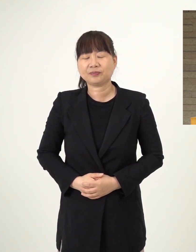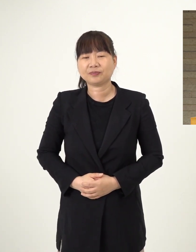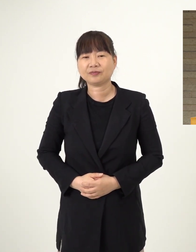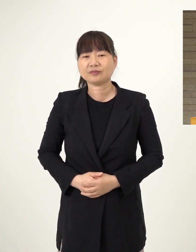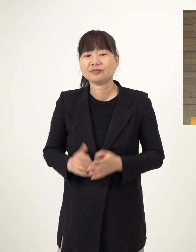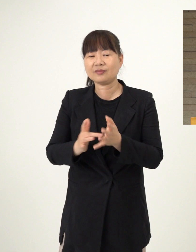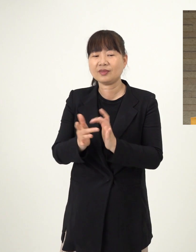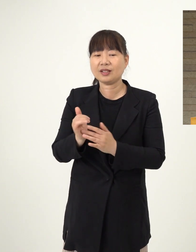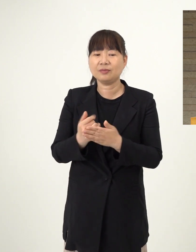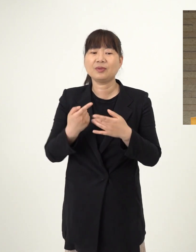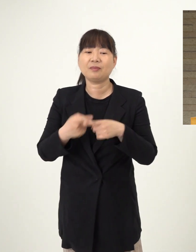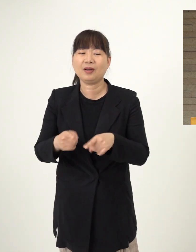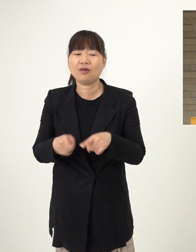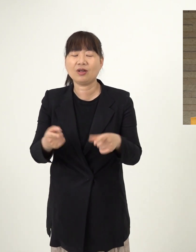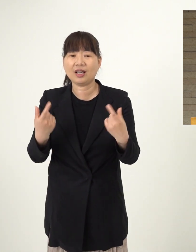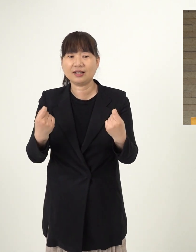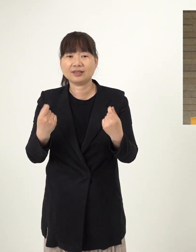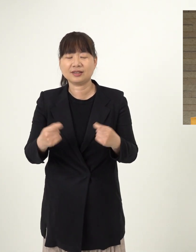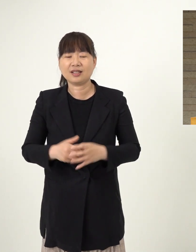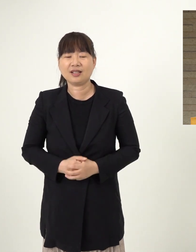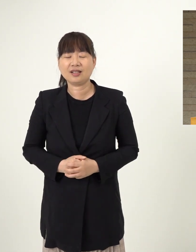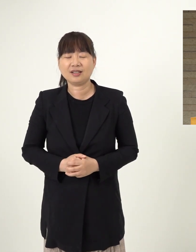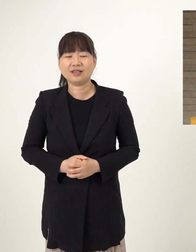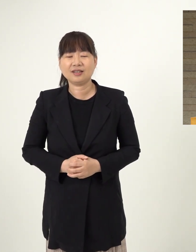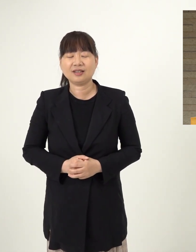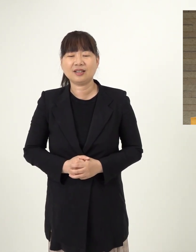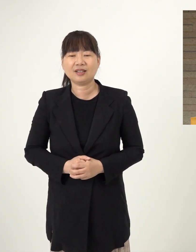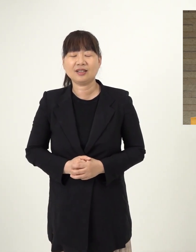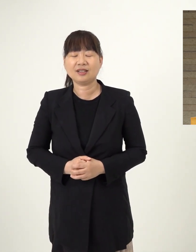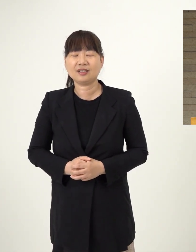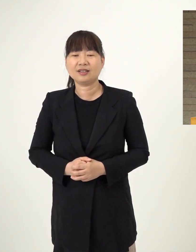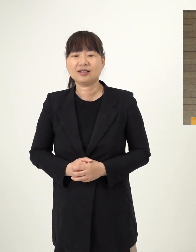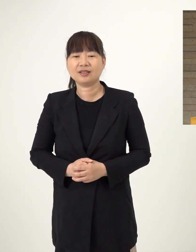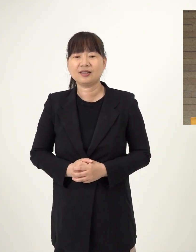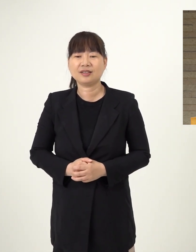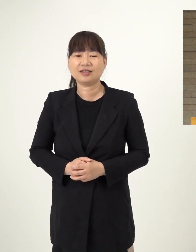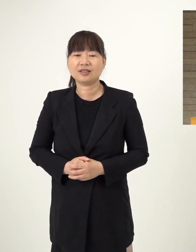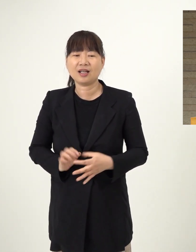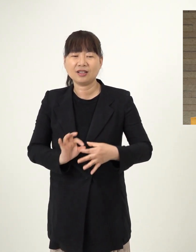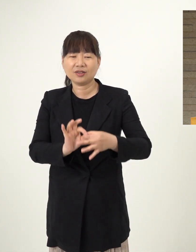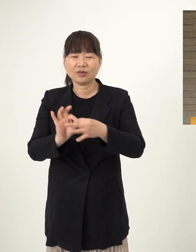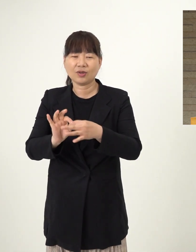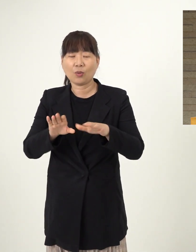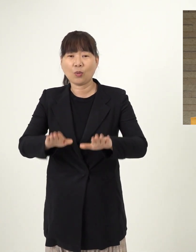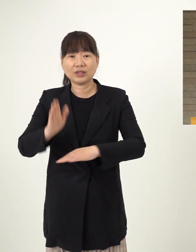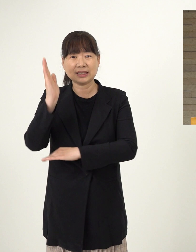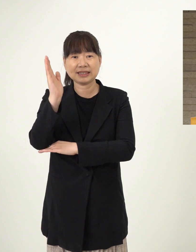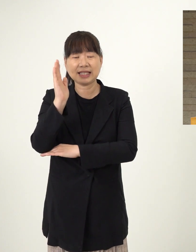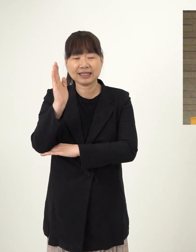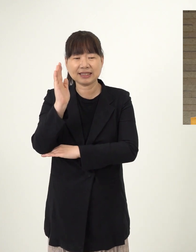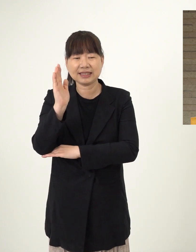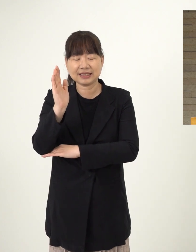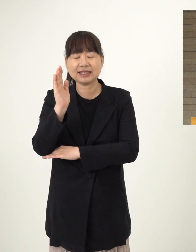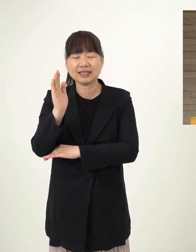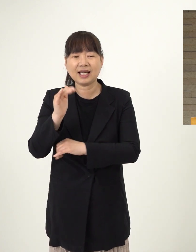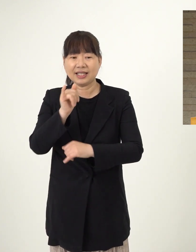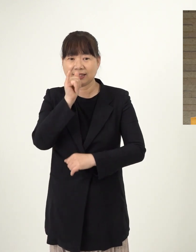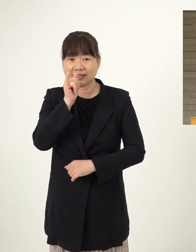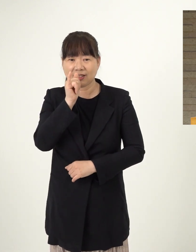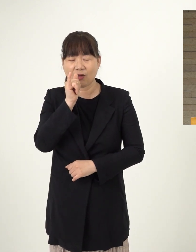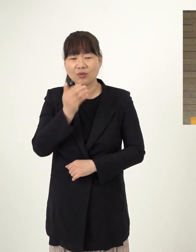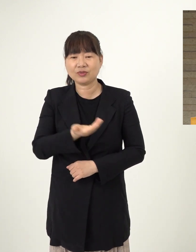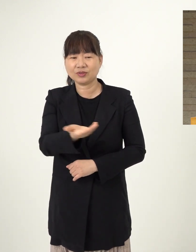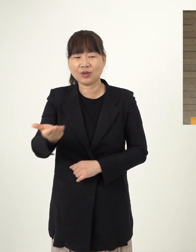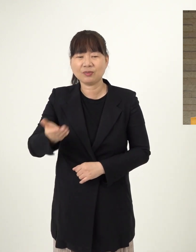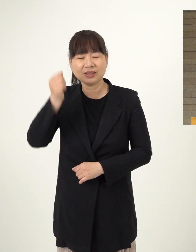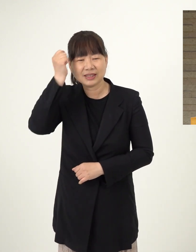이것이 예수님의 평가였습니다. 그 연장선에서 오늘 이야기가 진행되고 있다는 걸 놓치지 말아야